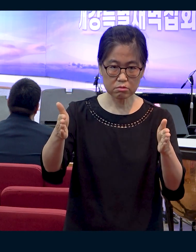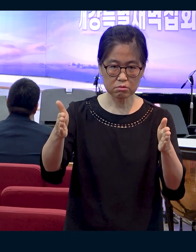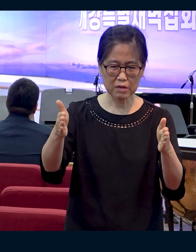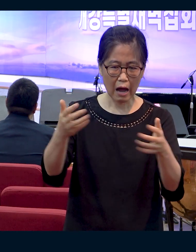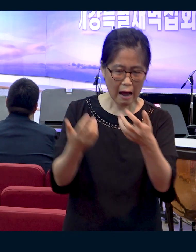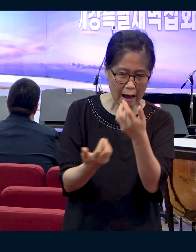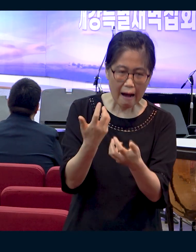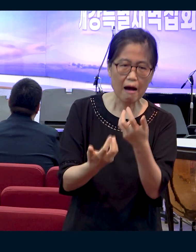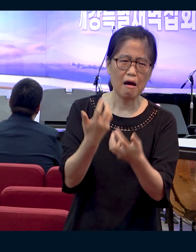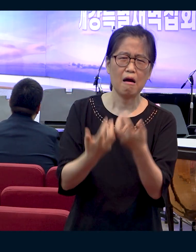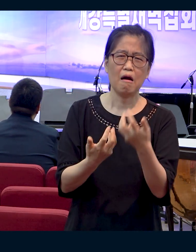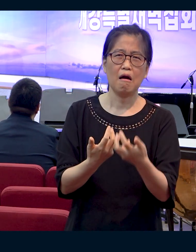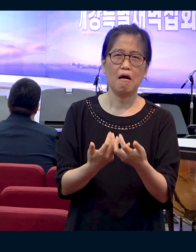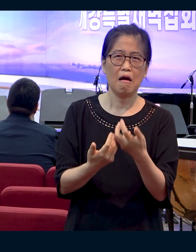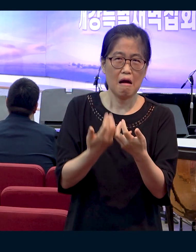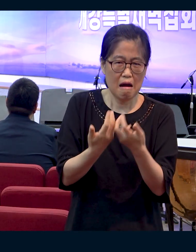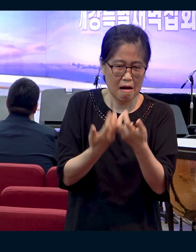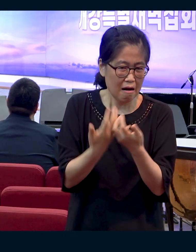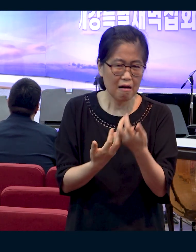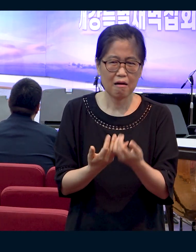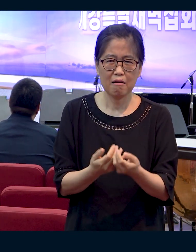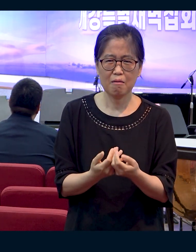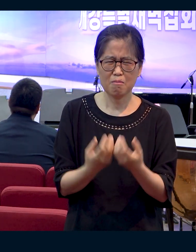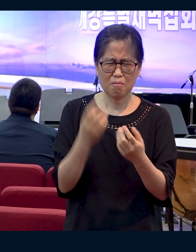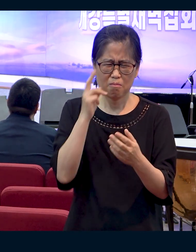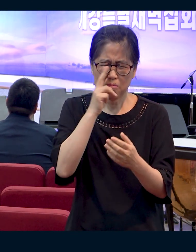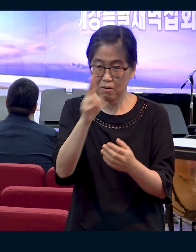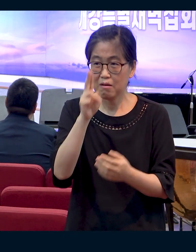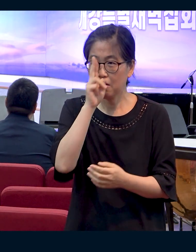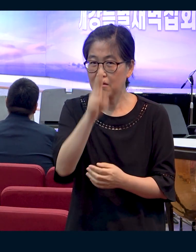신경전이 뭐 어떤 계기가 있었겠죠.